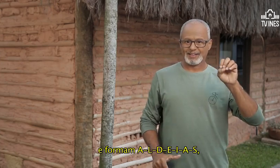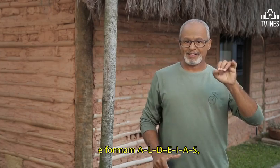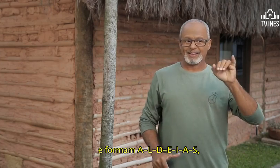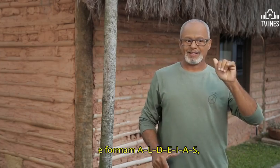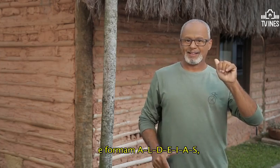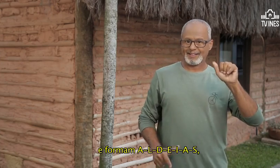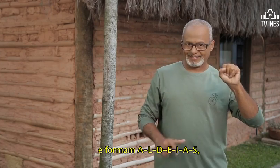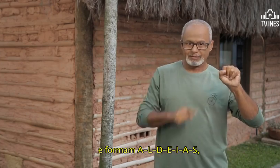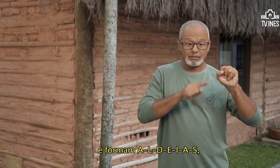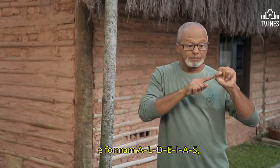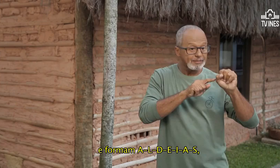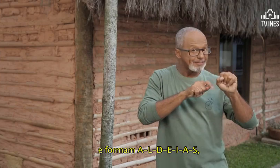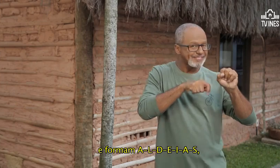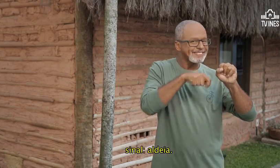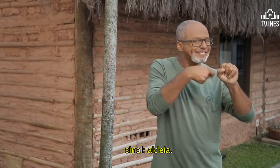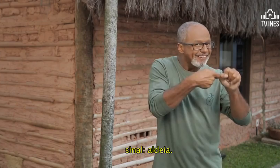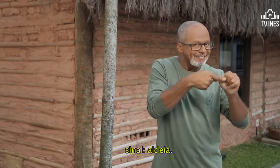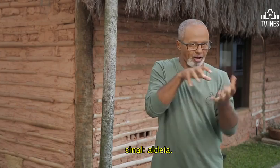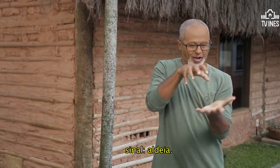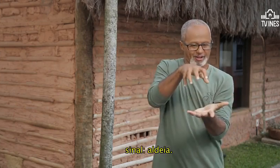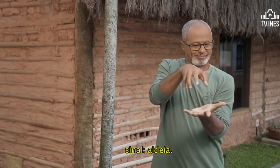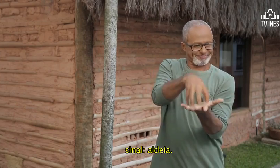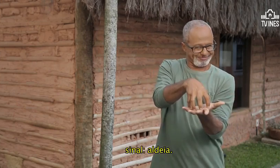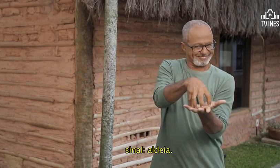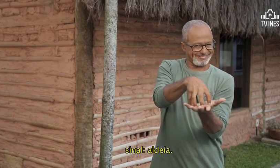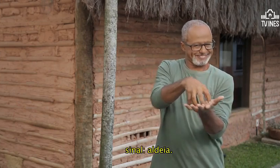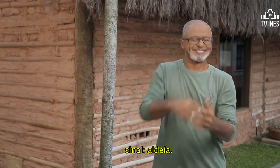aldeias, sinal aldeia.